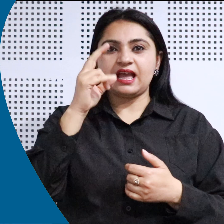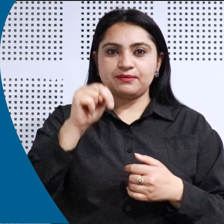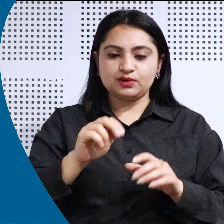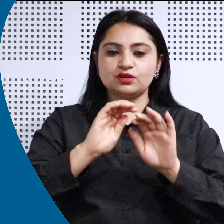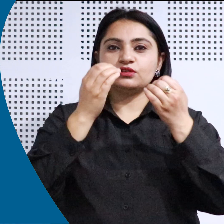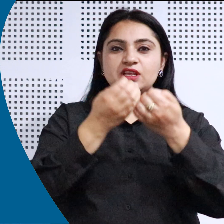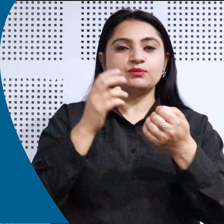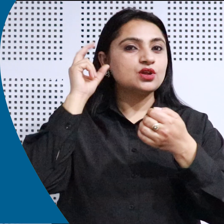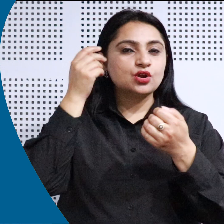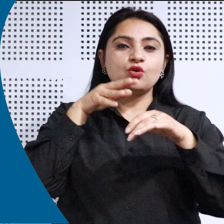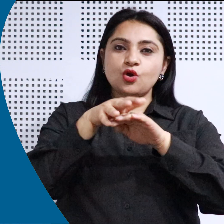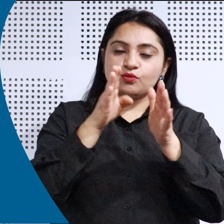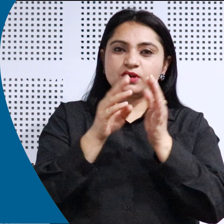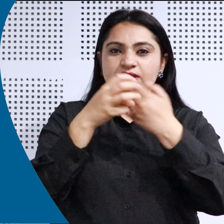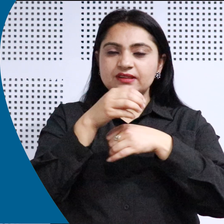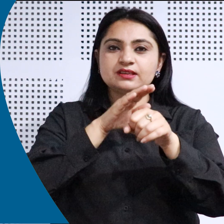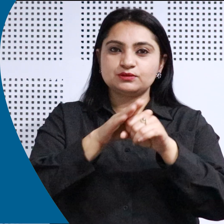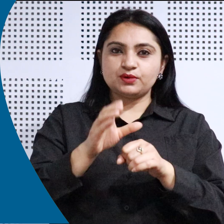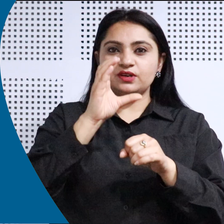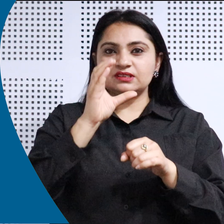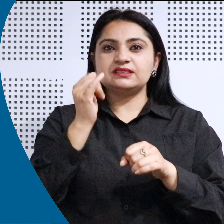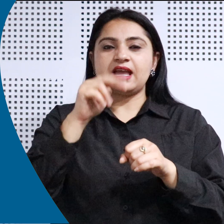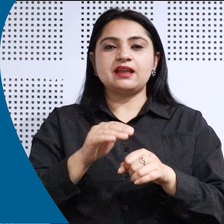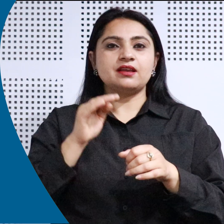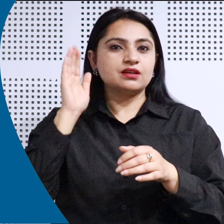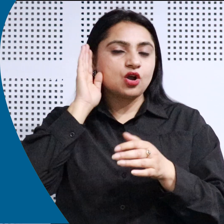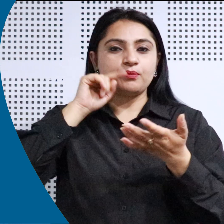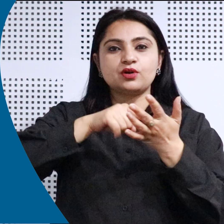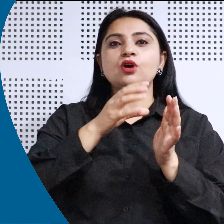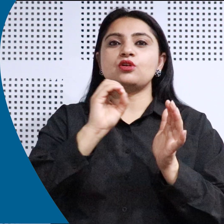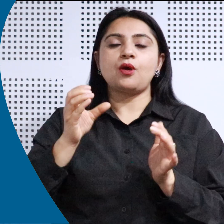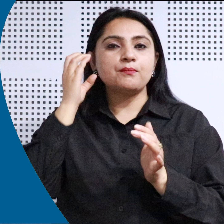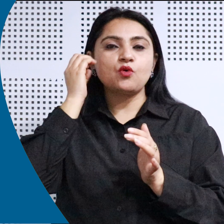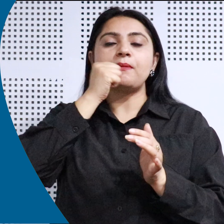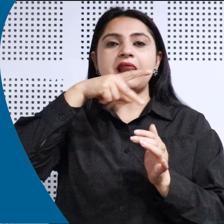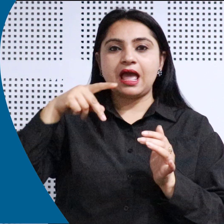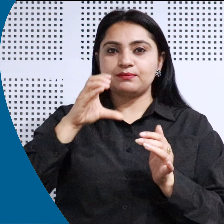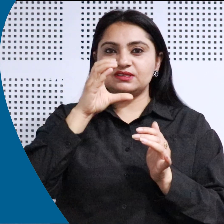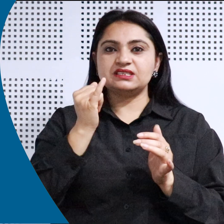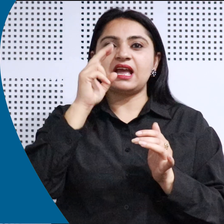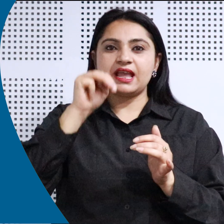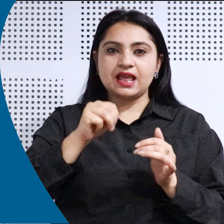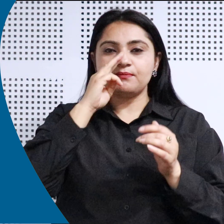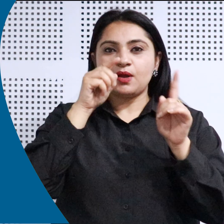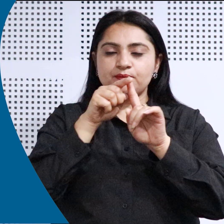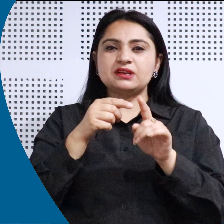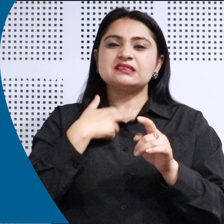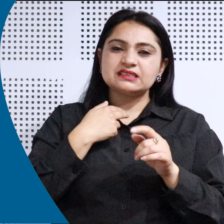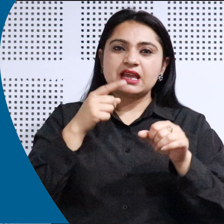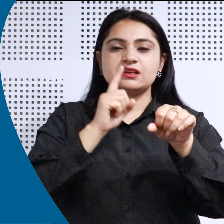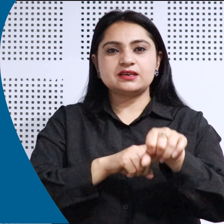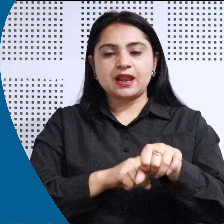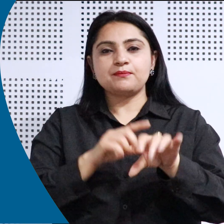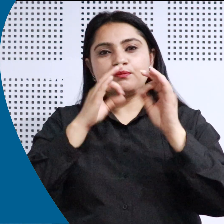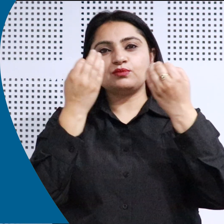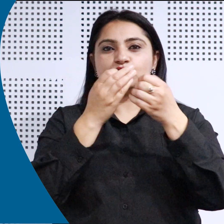सामुदायिक रेडियोहरूबाट देशैभरि CINखबर.com र मोबाइल एप CINमा पनि चाहेको बेलामा विश्वभरि नै